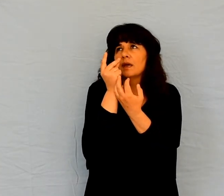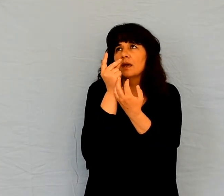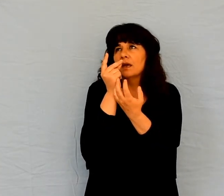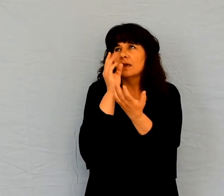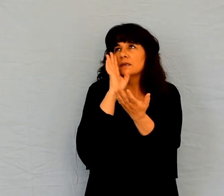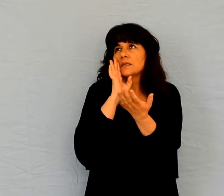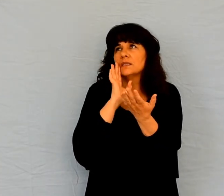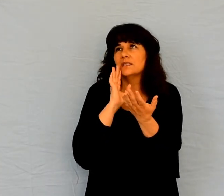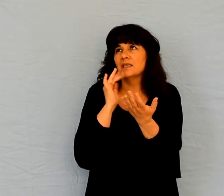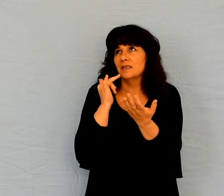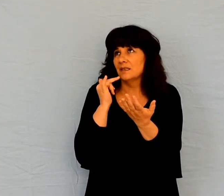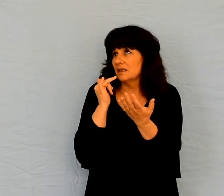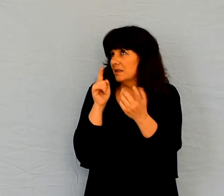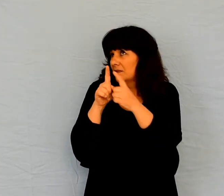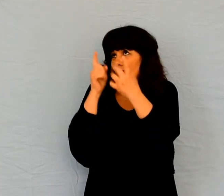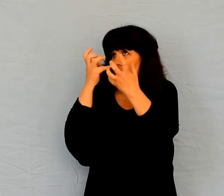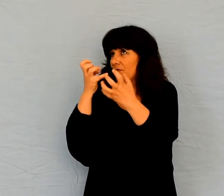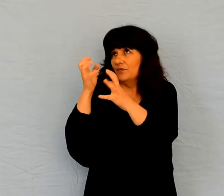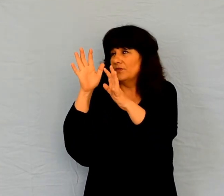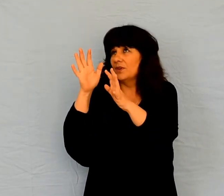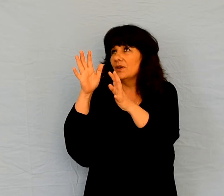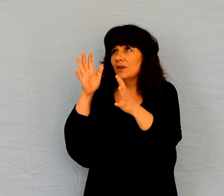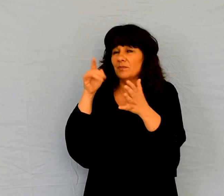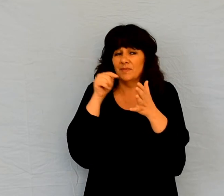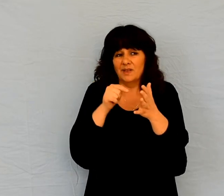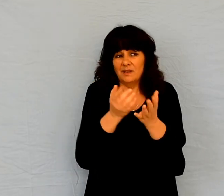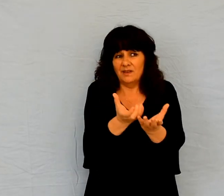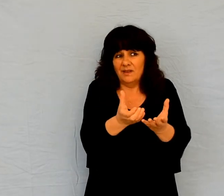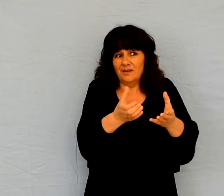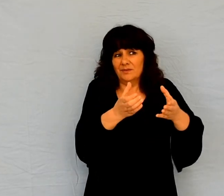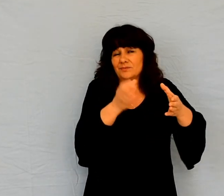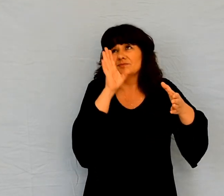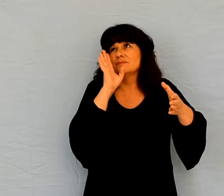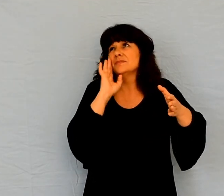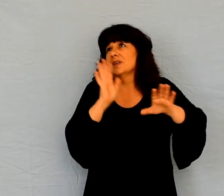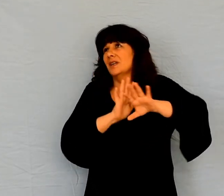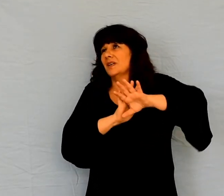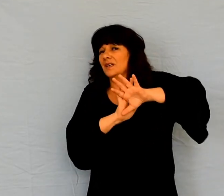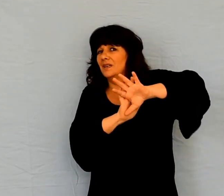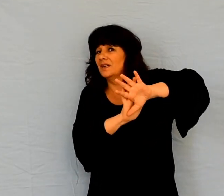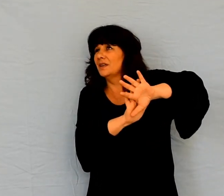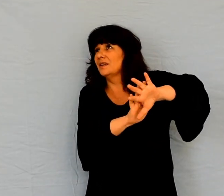Cependant que soit faite non pas ma volonté, mais la tienne. »